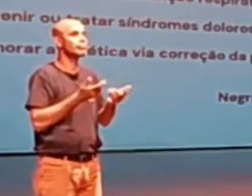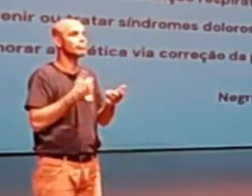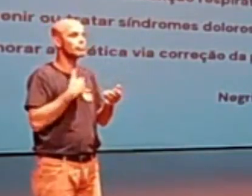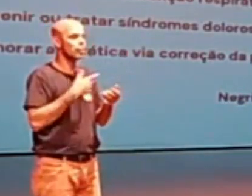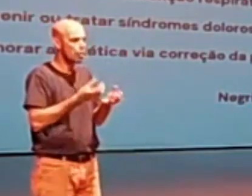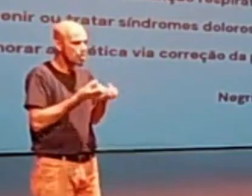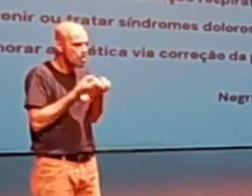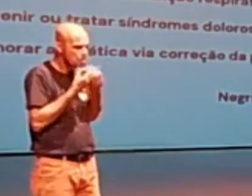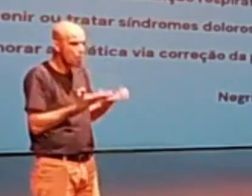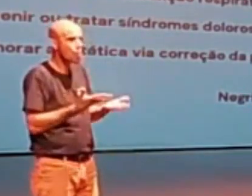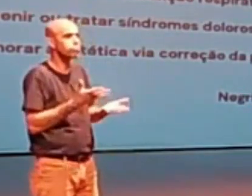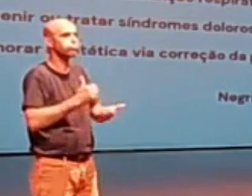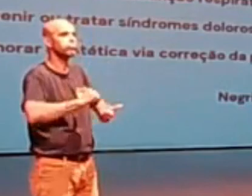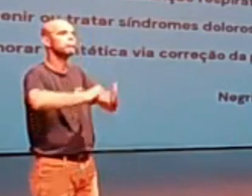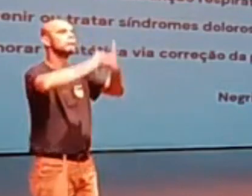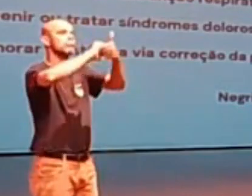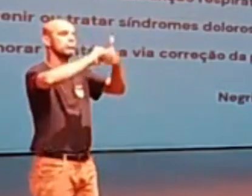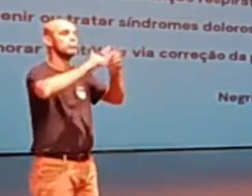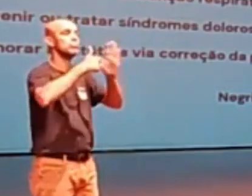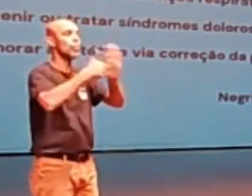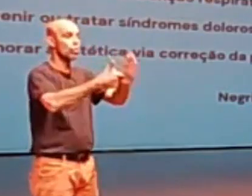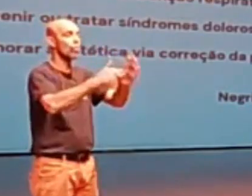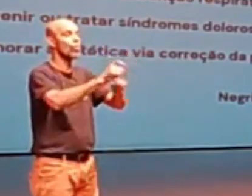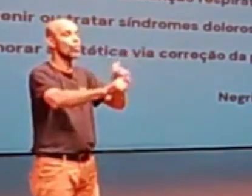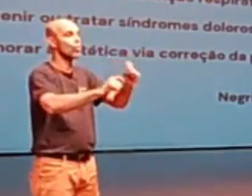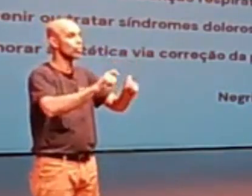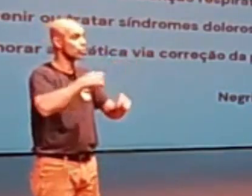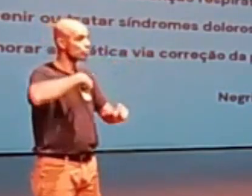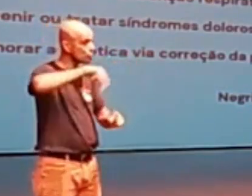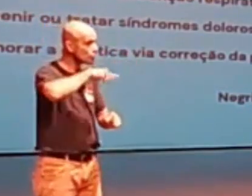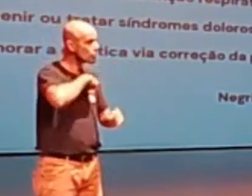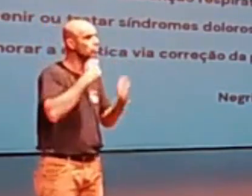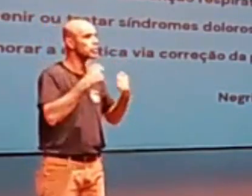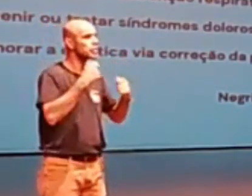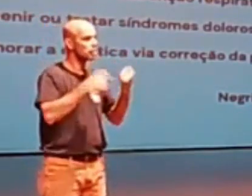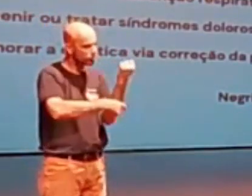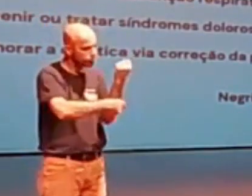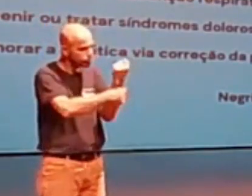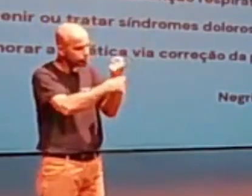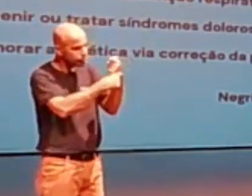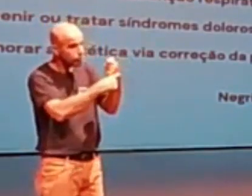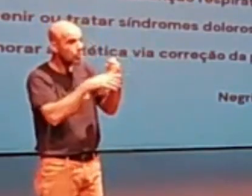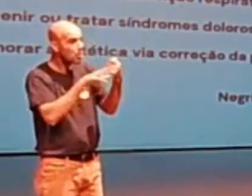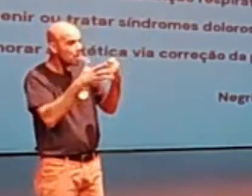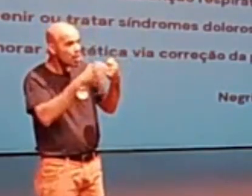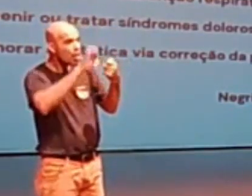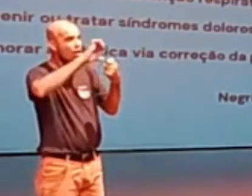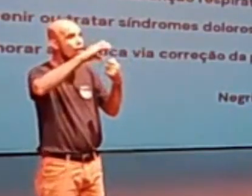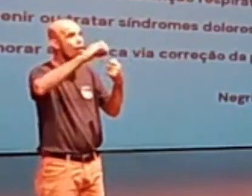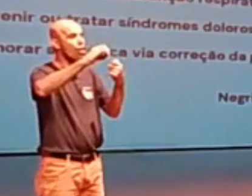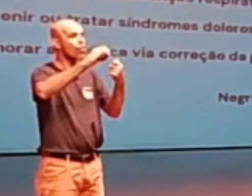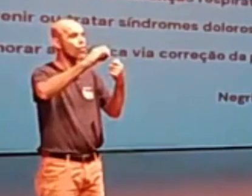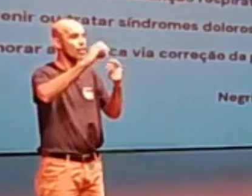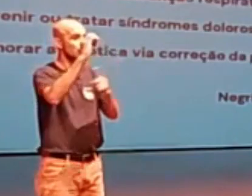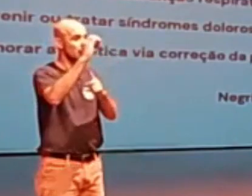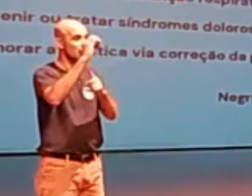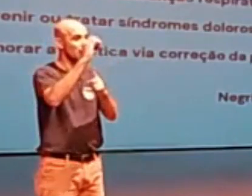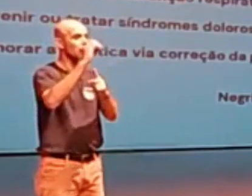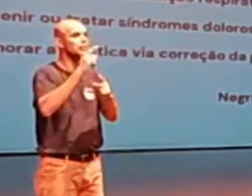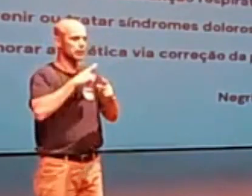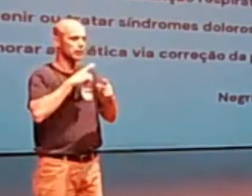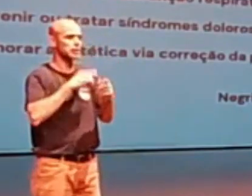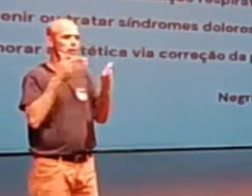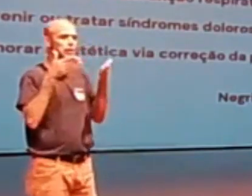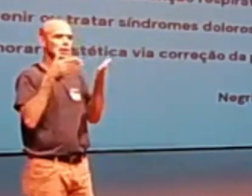boa qualidade, nos trazem que você precisa chegar numa curva em torno de 90 graus, o Dr. Grivas tem bons trabalhos